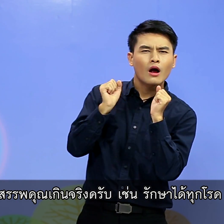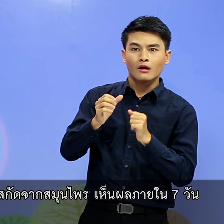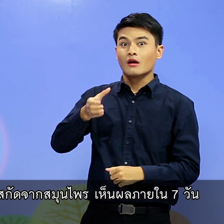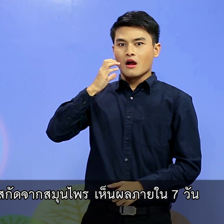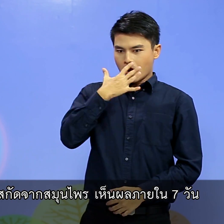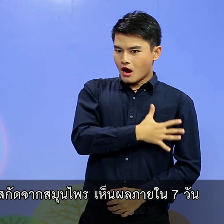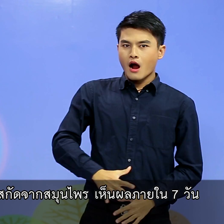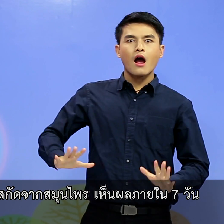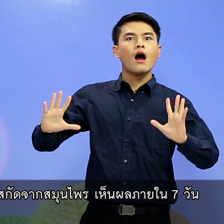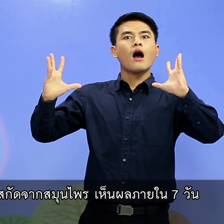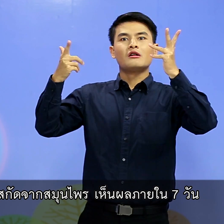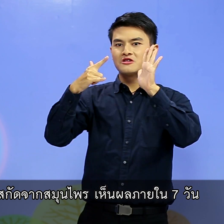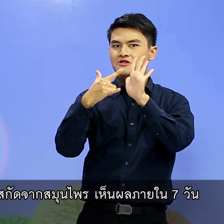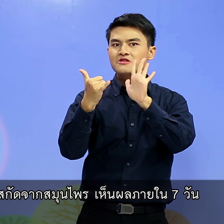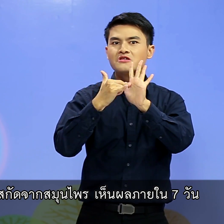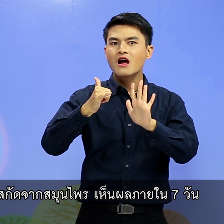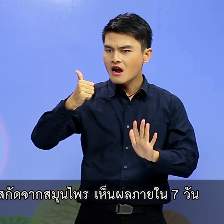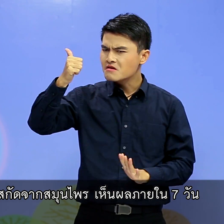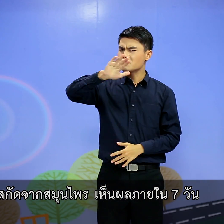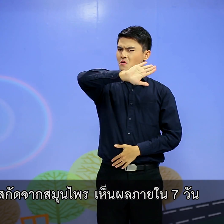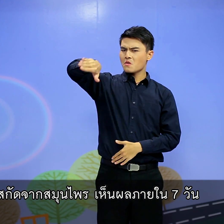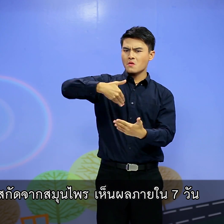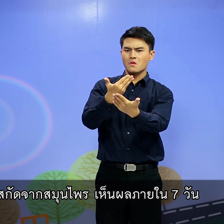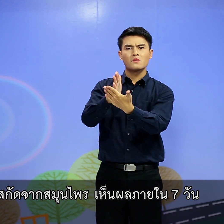คสารสกัดจากสมุนไพรเห็นผลภายใน7วัน